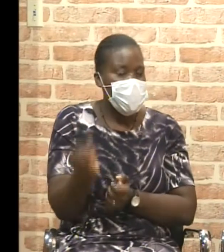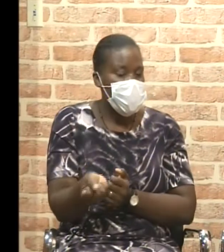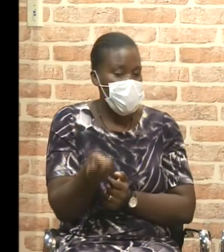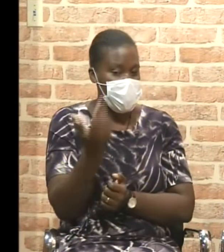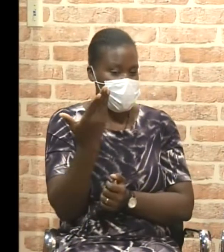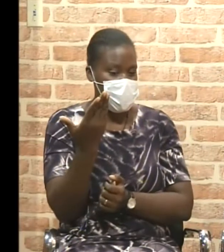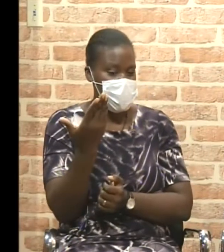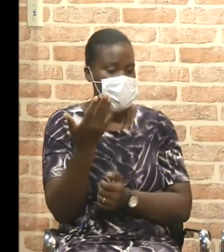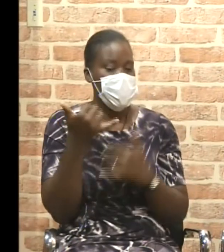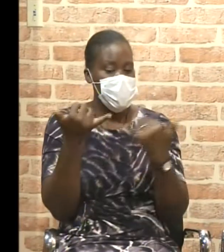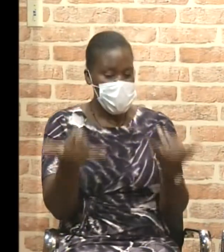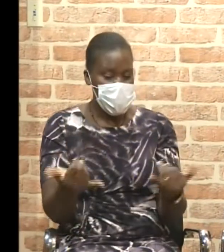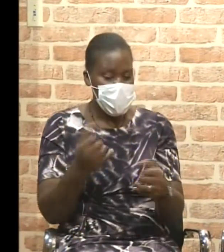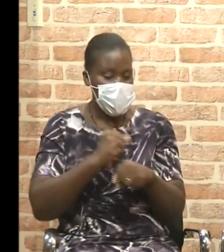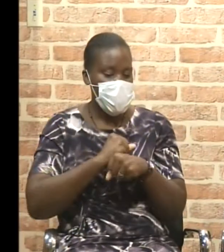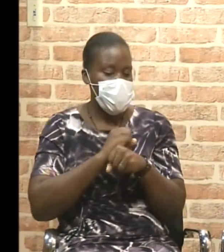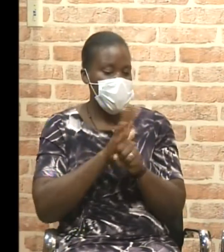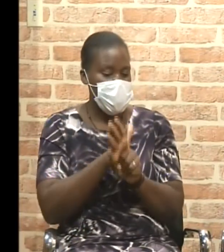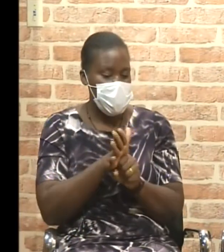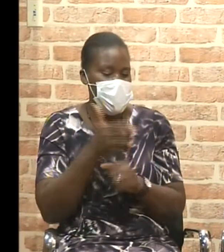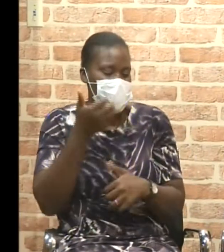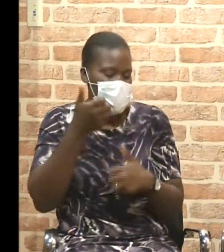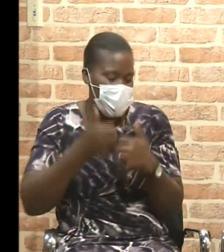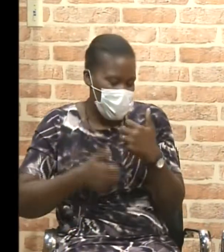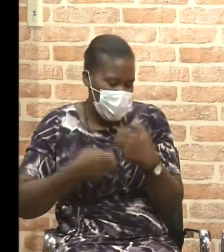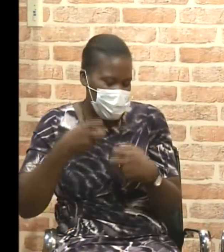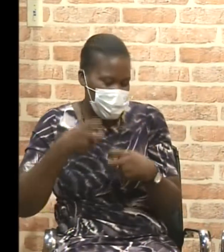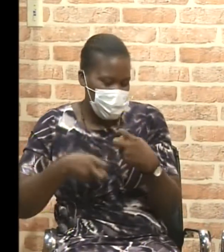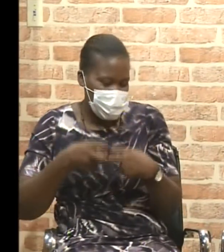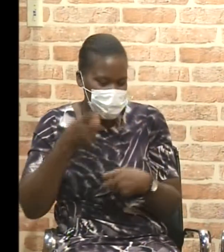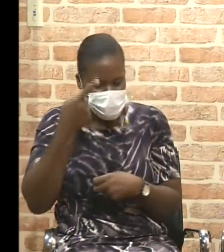là, donc, il est difficile pour nous rejoindre un train.